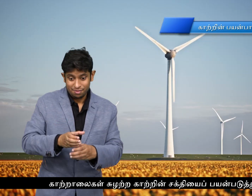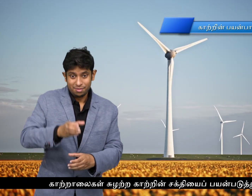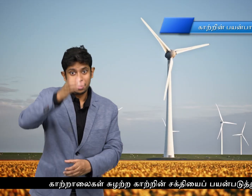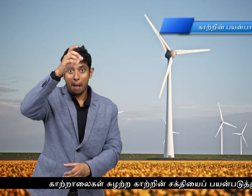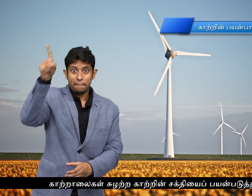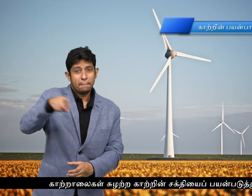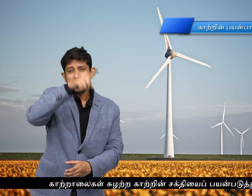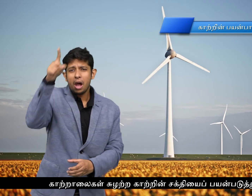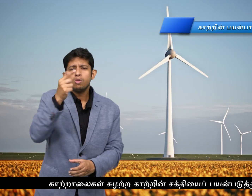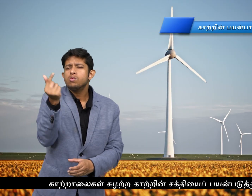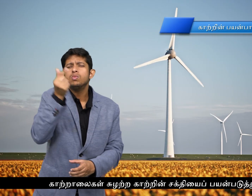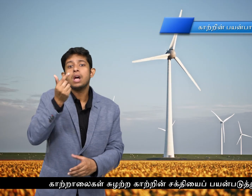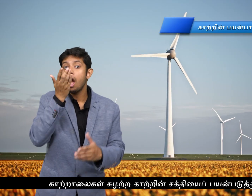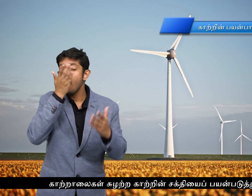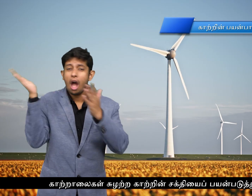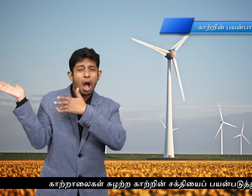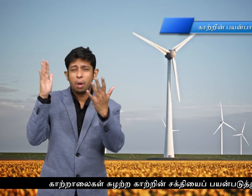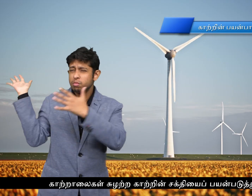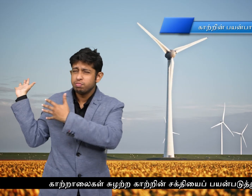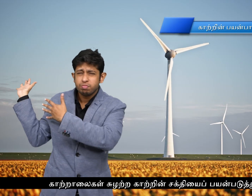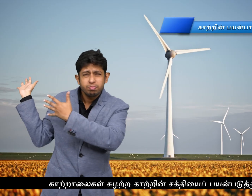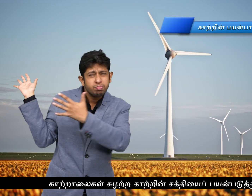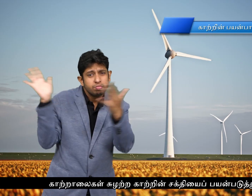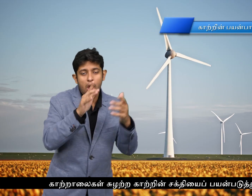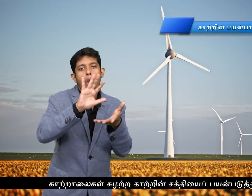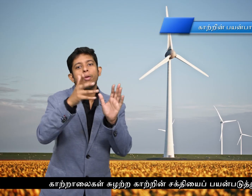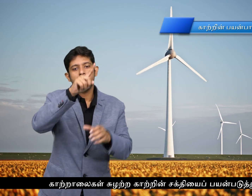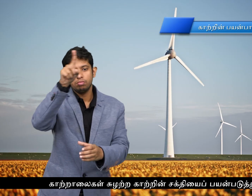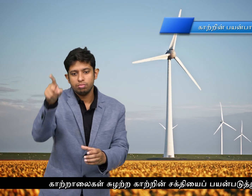காற்றலைகள் சுழற்ற காற்றின் சக்தியை பயன்படுத்துகின்றன.